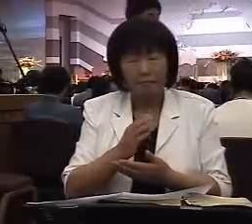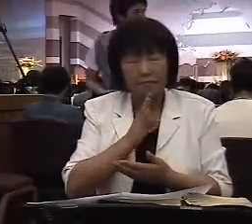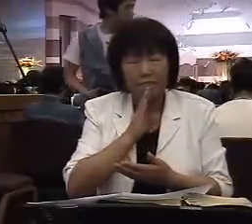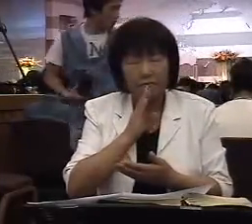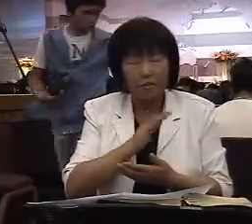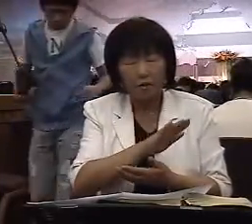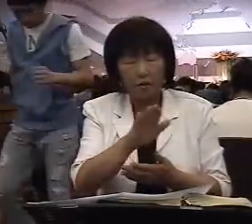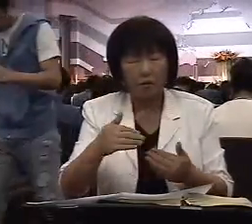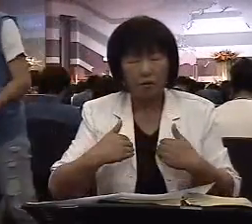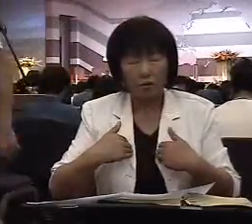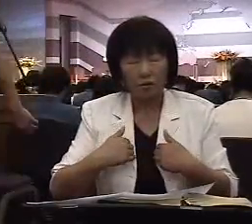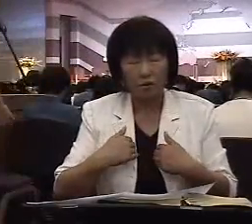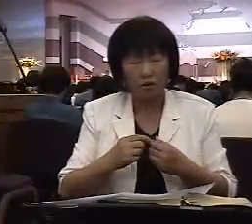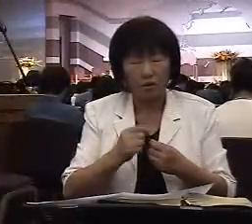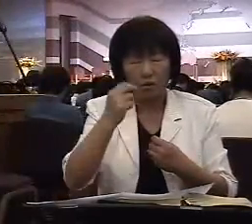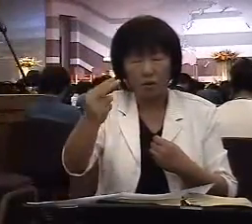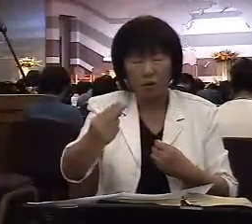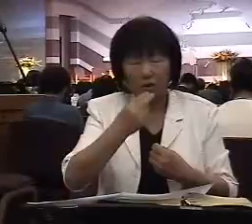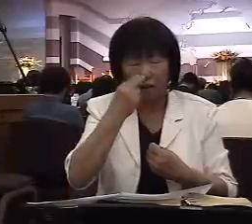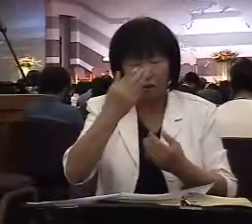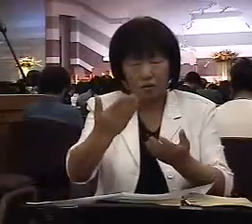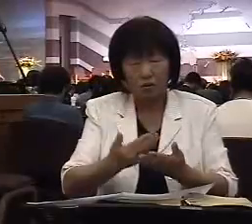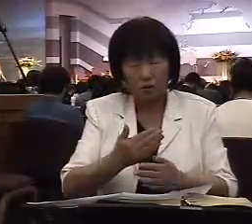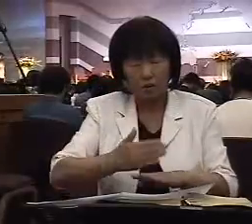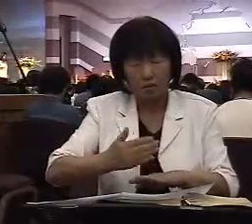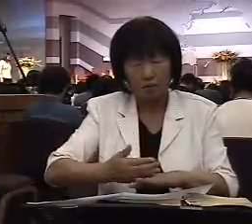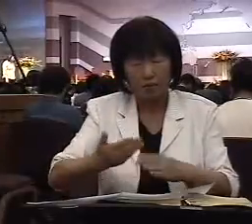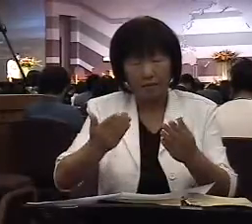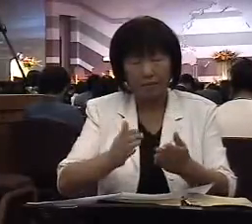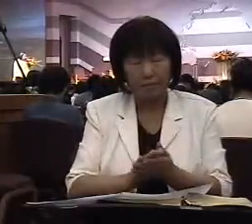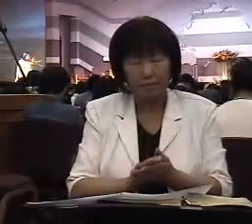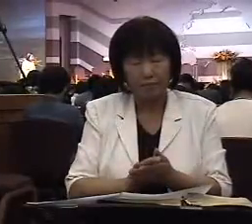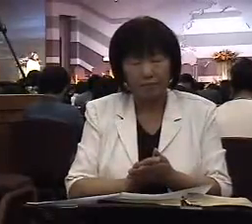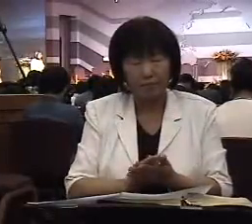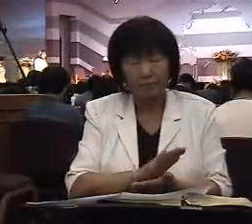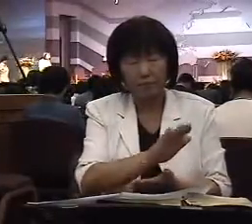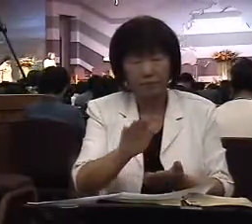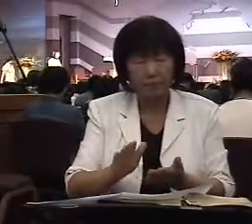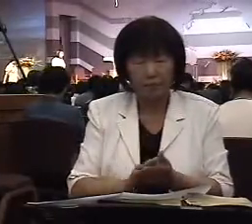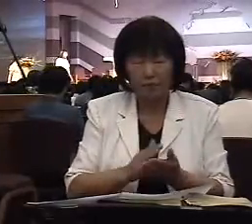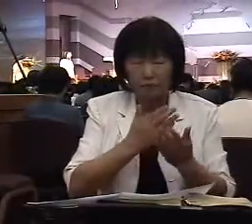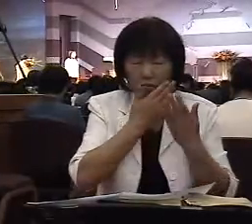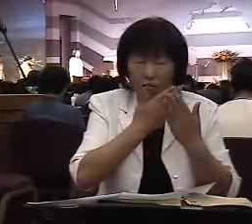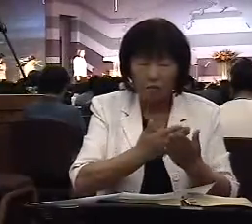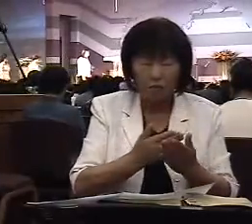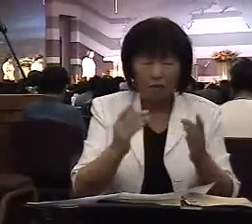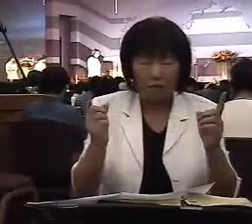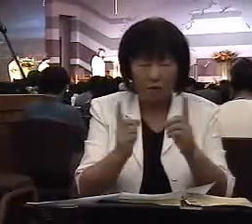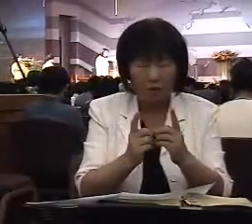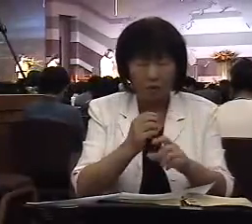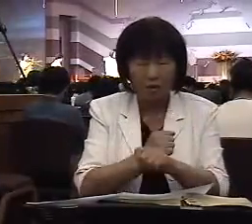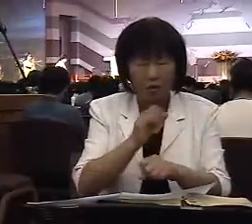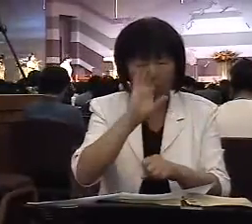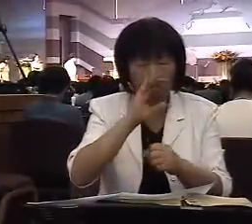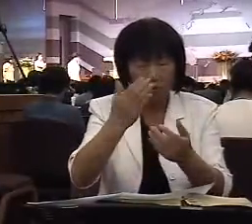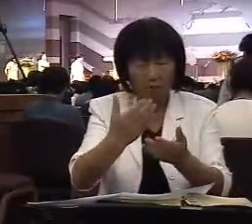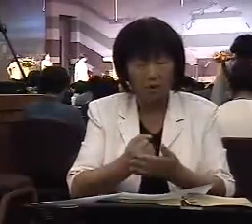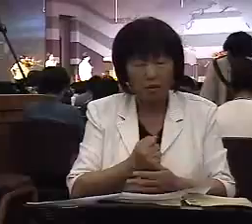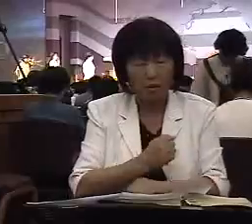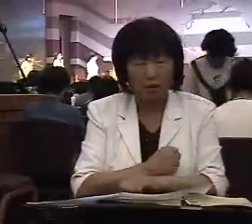그렇습니다. 저희들에게 귀한 영원한 생명 주신 것 감사하고 우리에게 귀한 교회 만나게 하시고 훈련받게